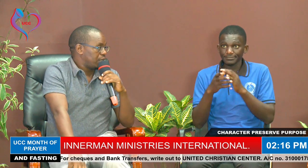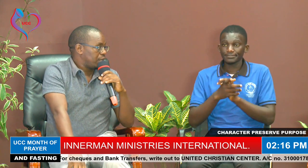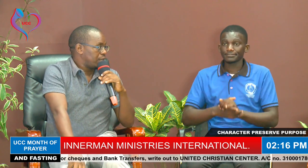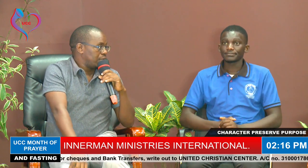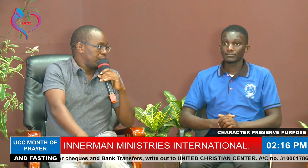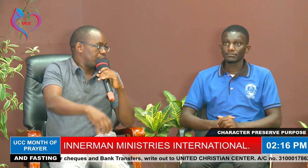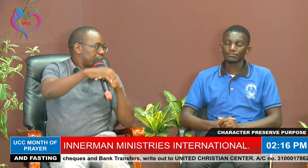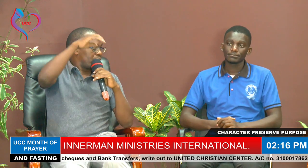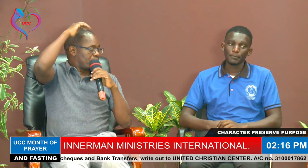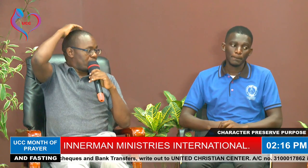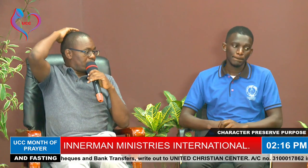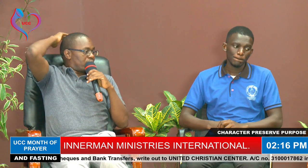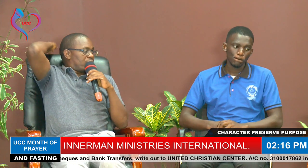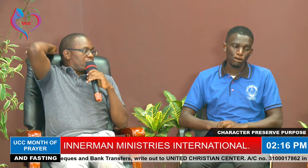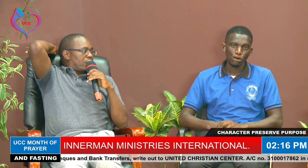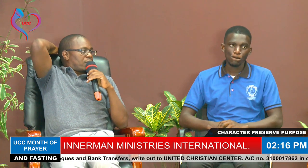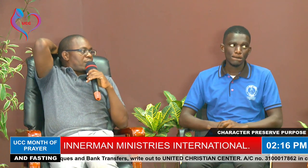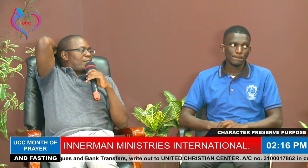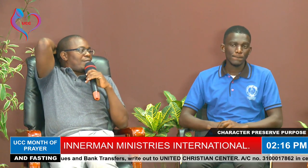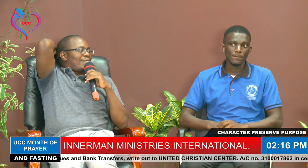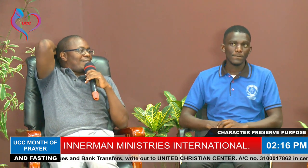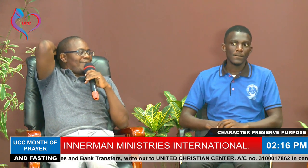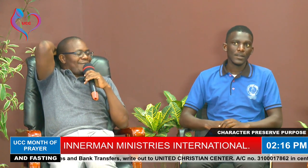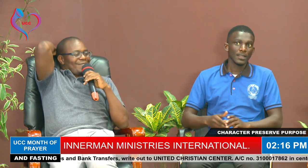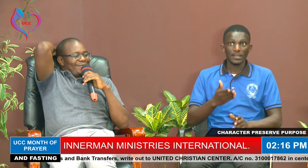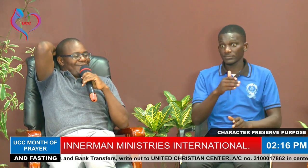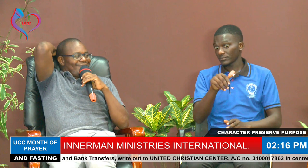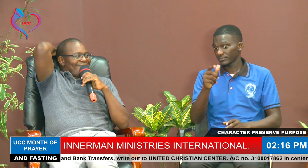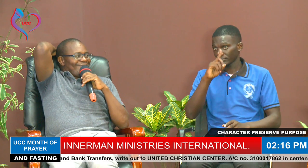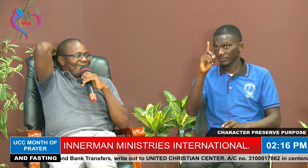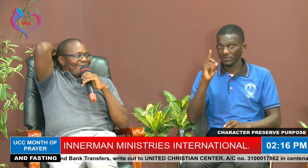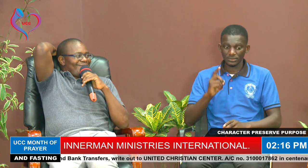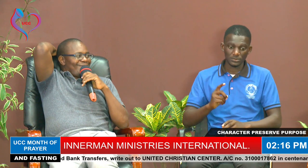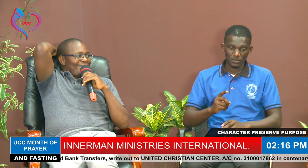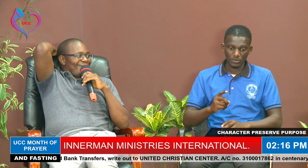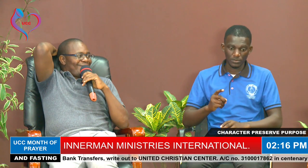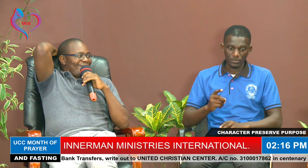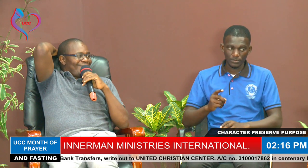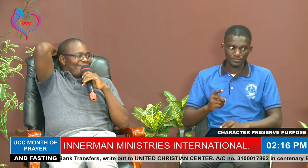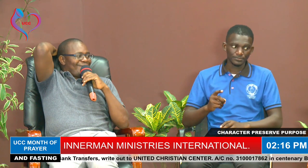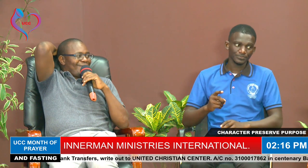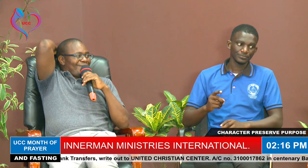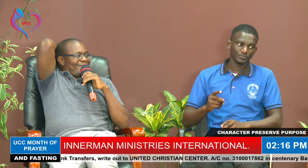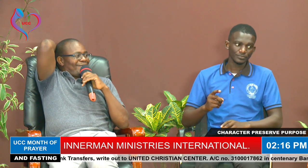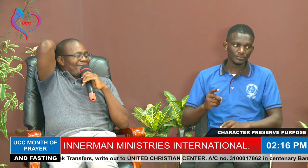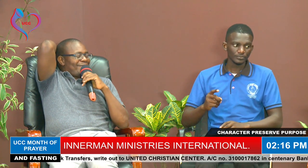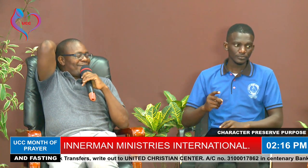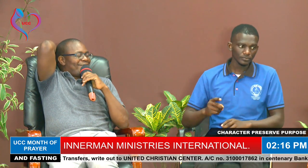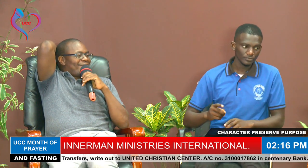Amina. Tuyanziza wali kushu nindela nkulu nyo ate wajisumisa wako mabegao kali eche kusako buchino. Aisha,